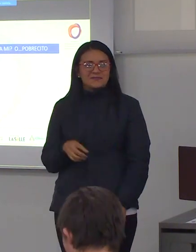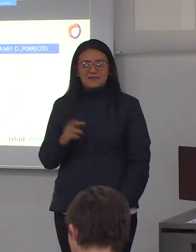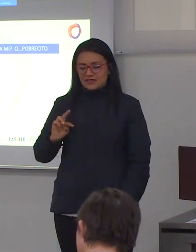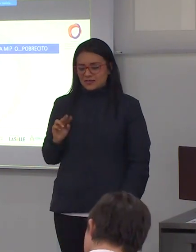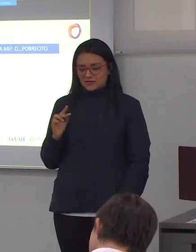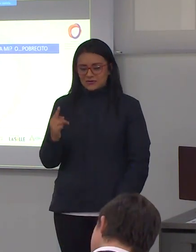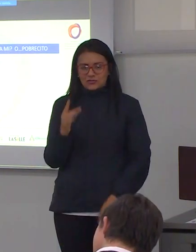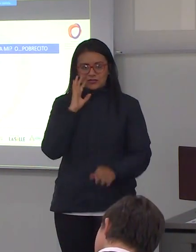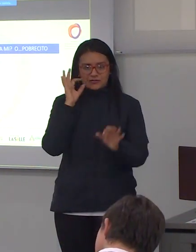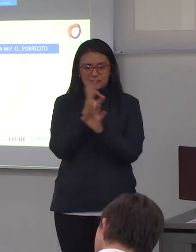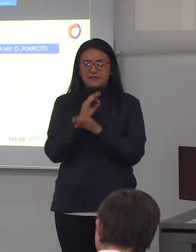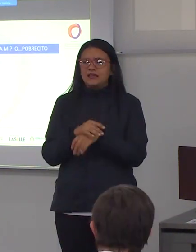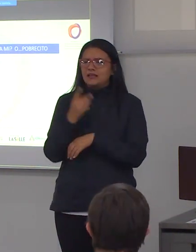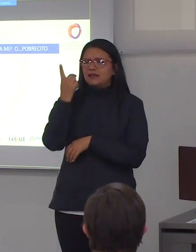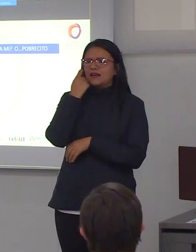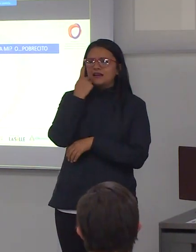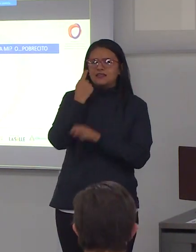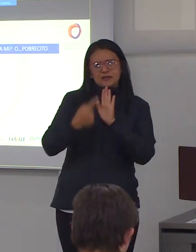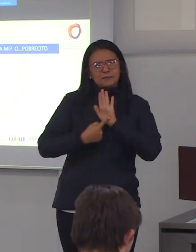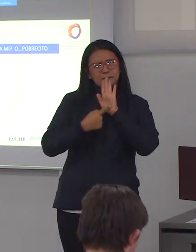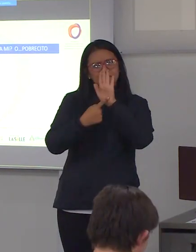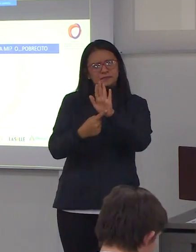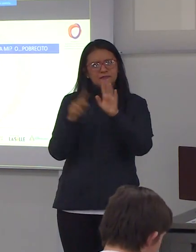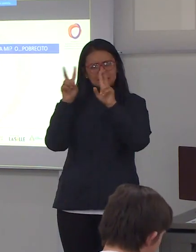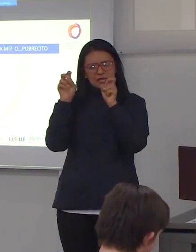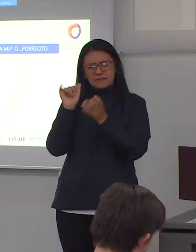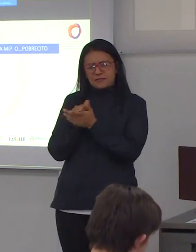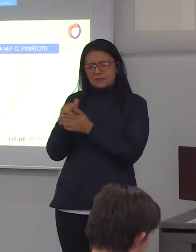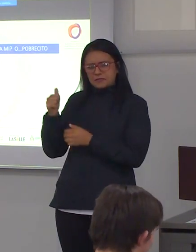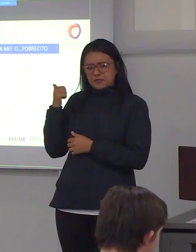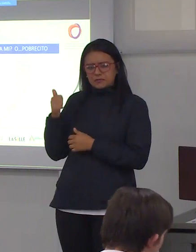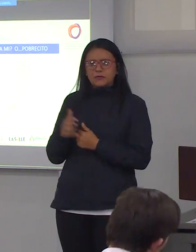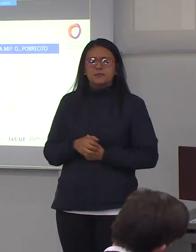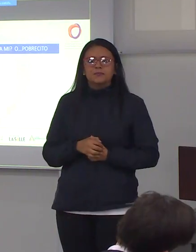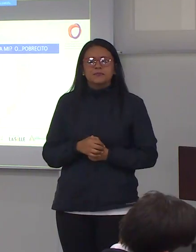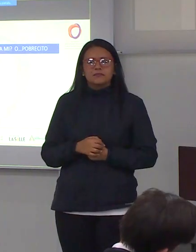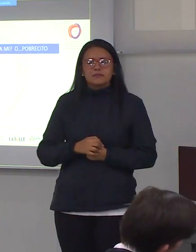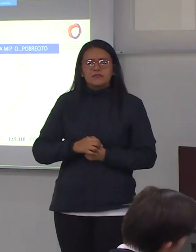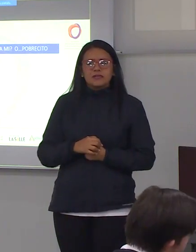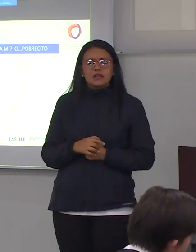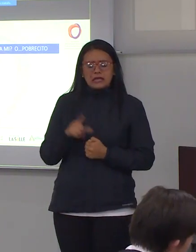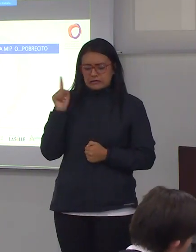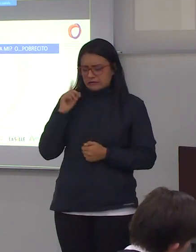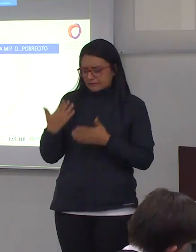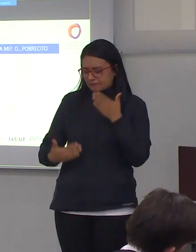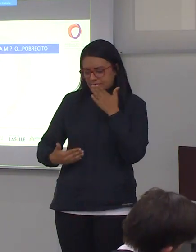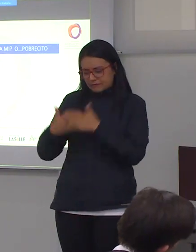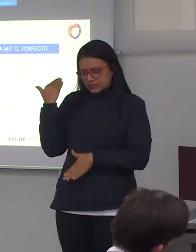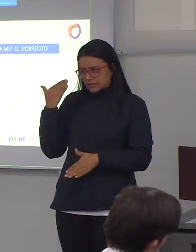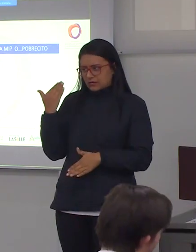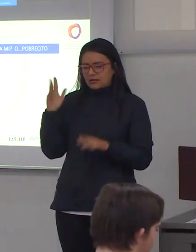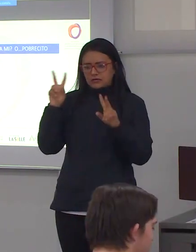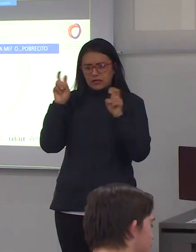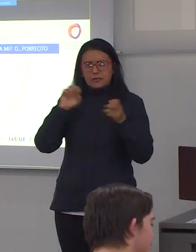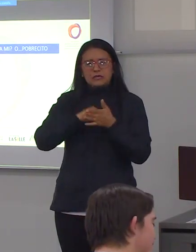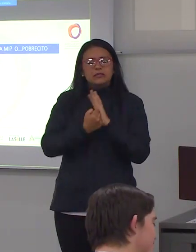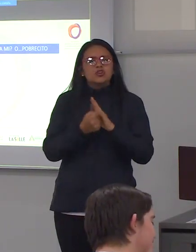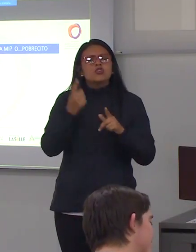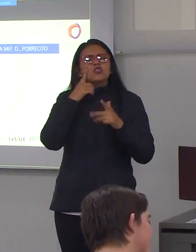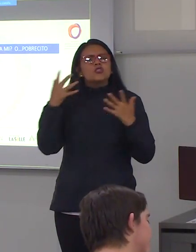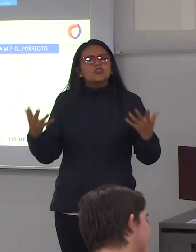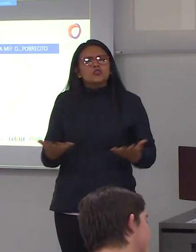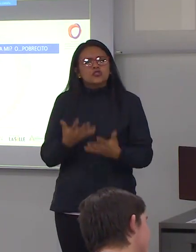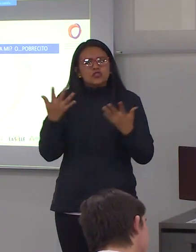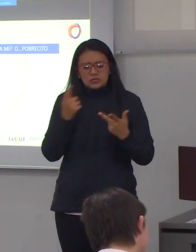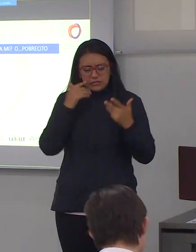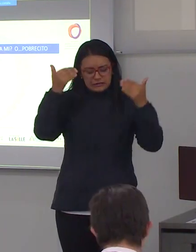ayer me gustó mucho una presentación que hubo que tocaron este tema digamos que este es el punto de partida y voy a reforzarlo un poco y es desde dónde